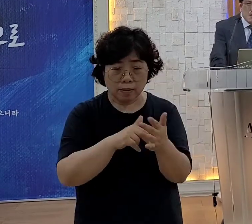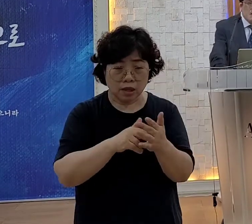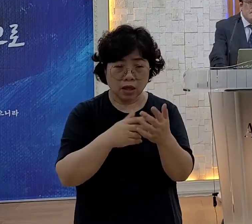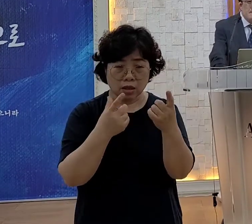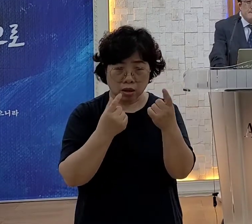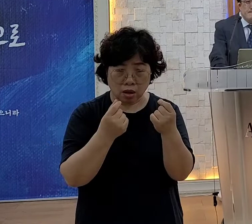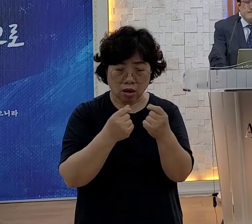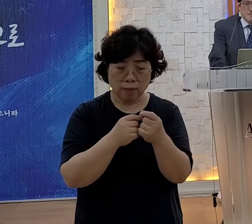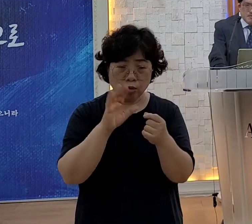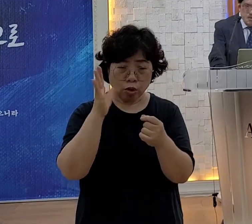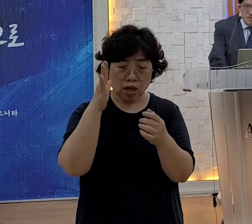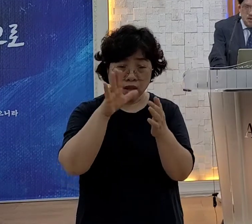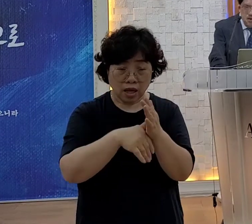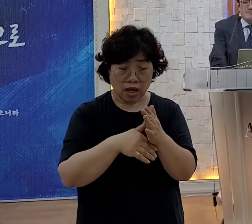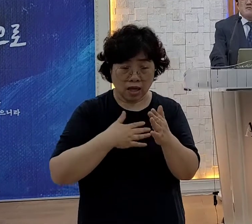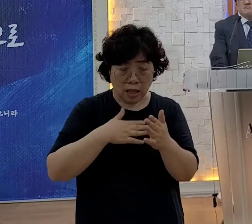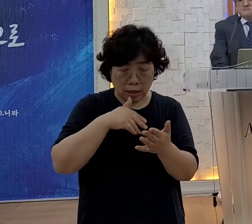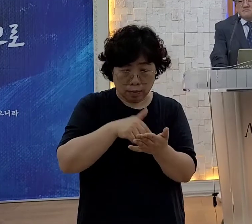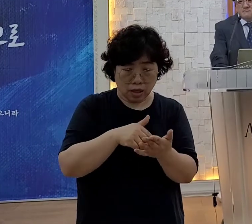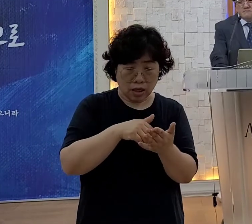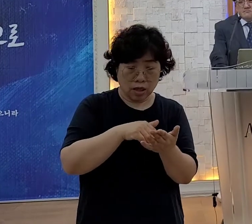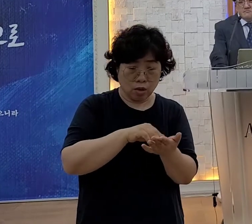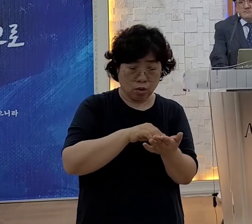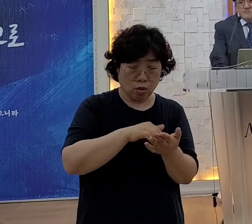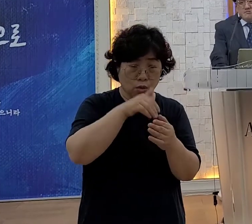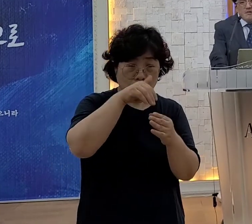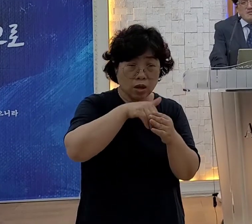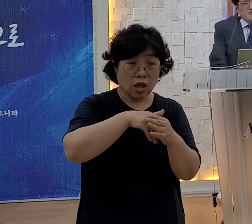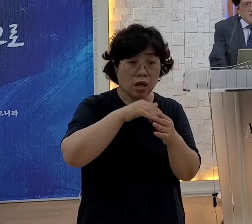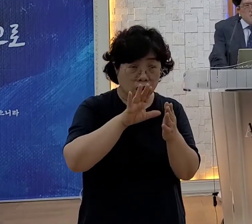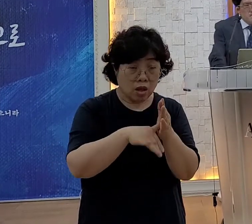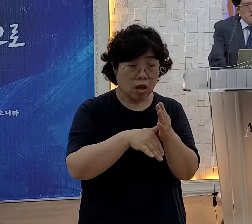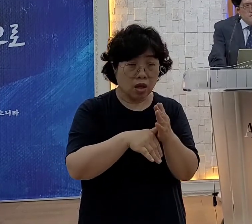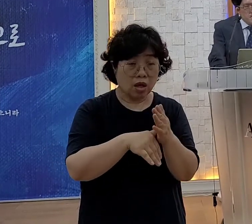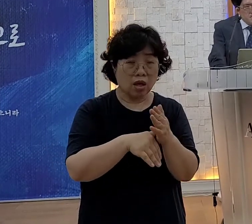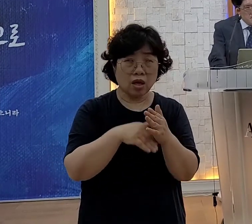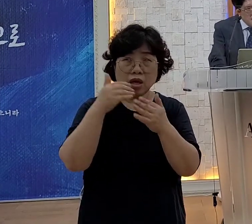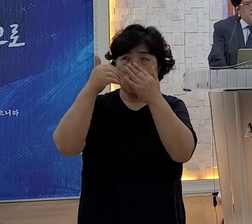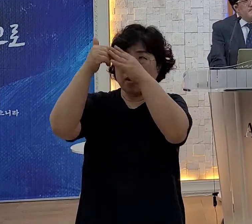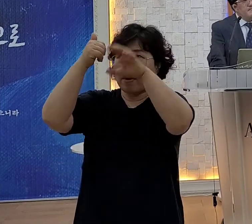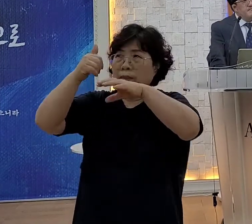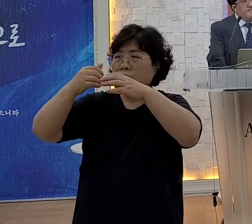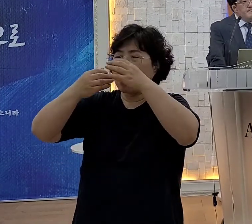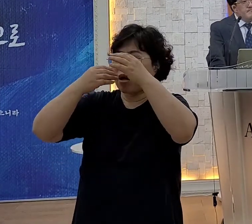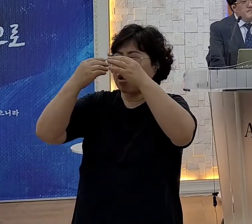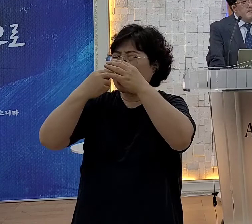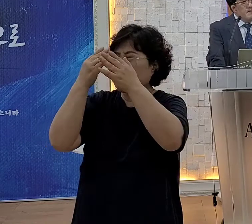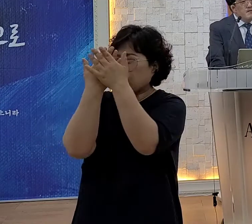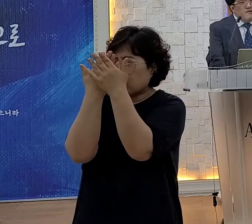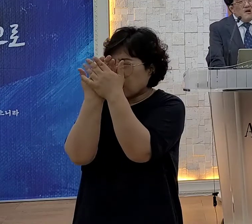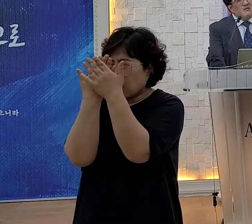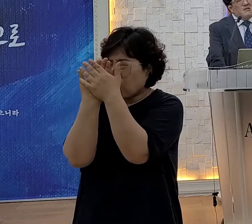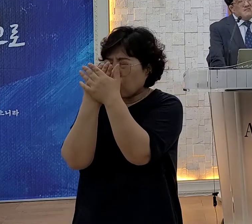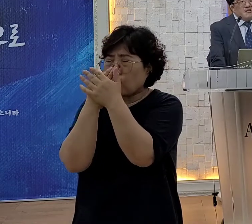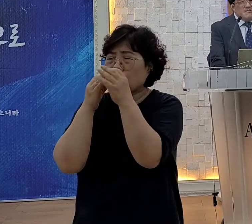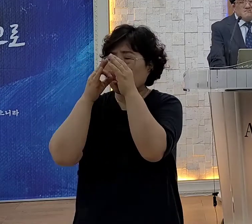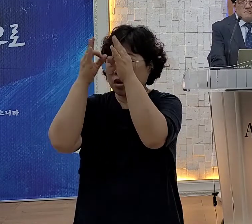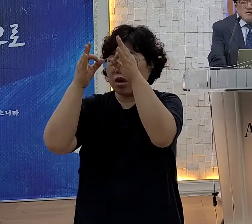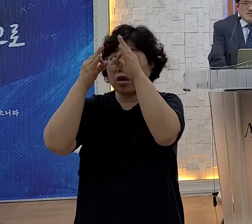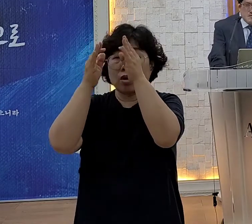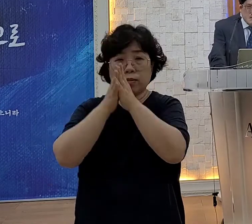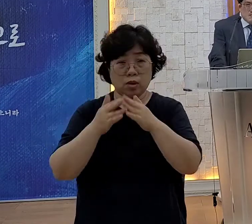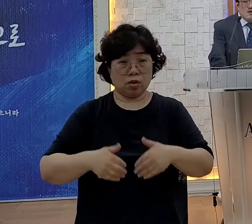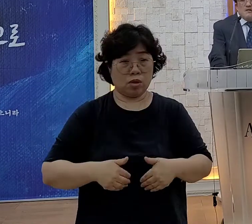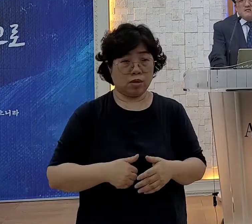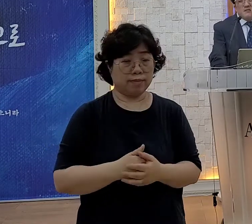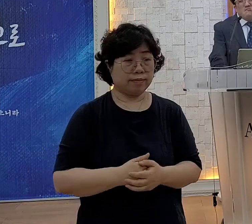여러분 이게 정상이다. 로마서가 말하고 있는 메시지가 이거예요. 왜 이렇게 처음에